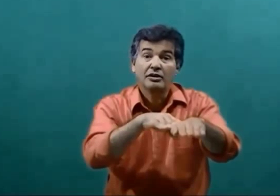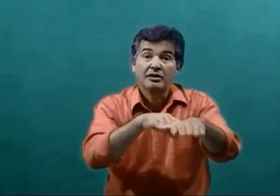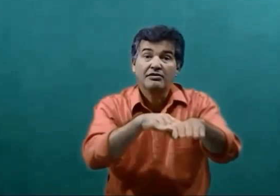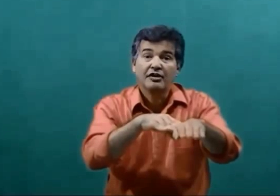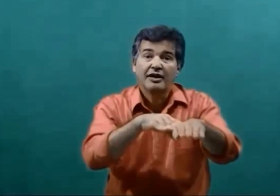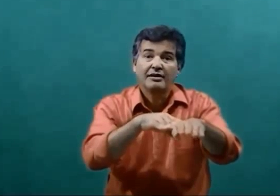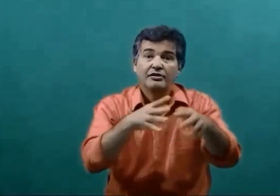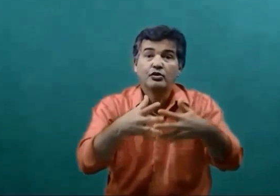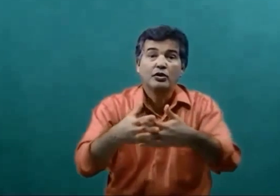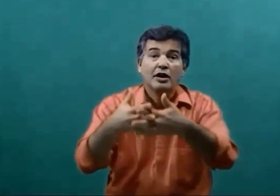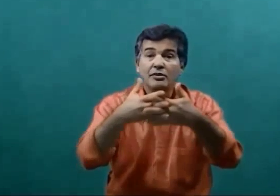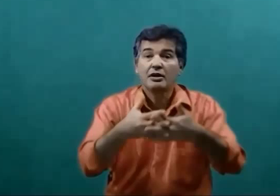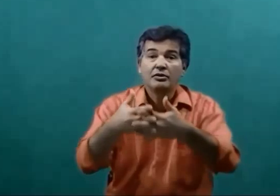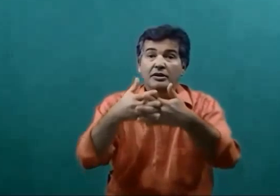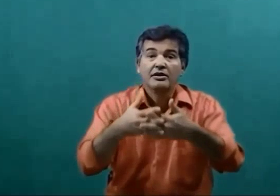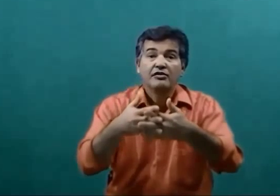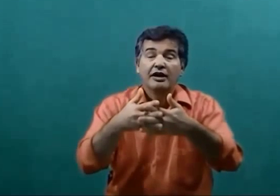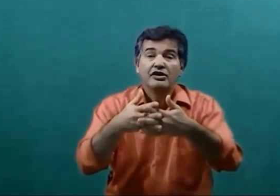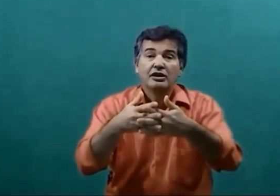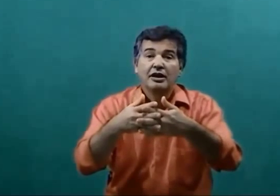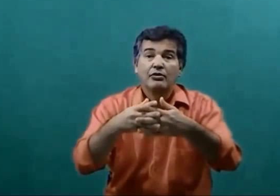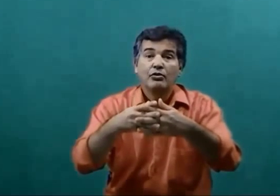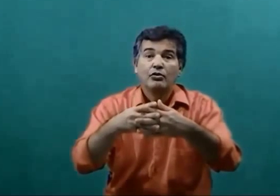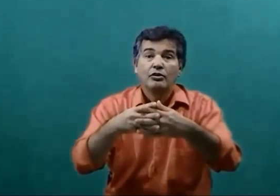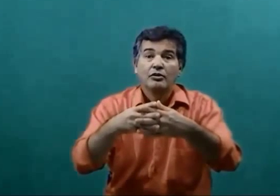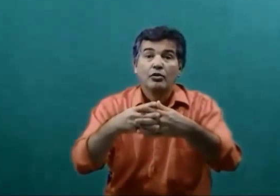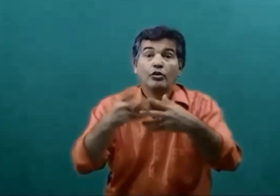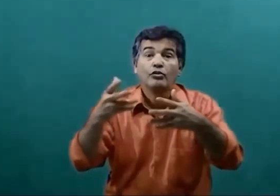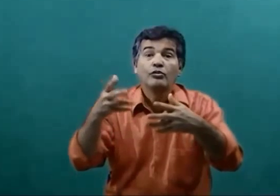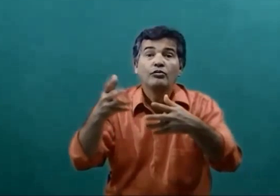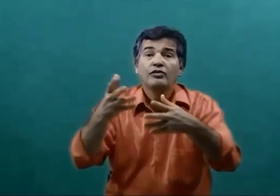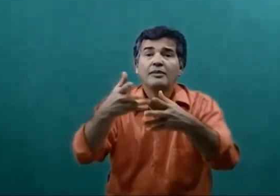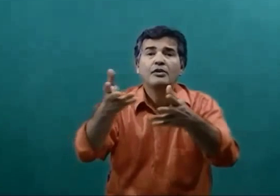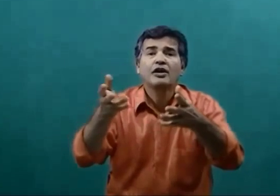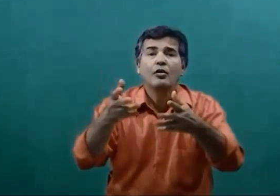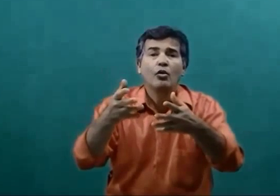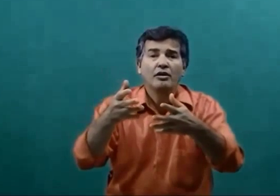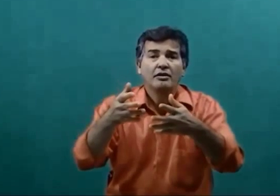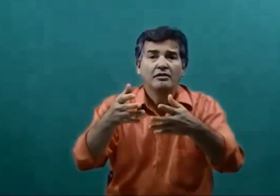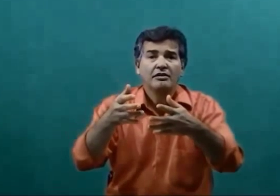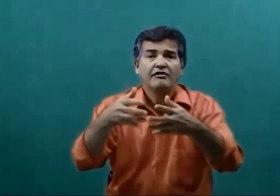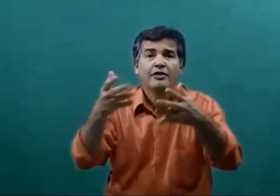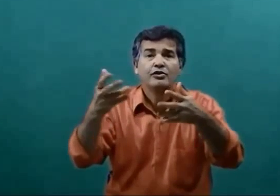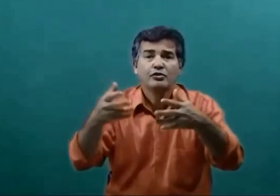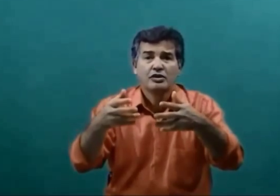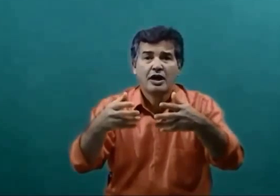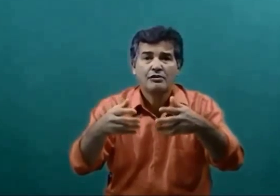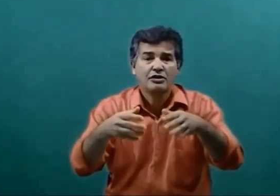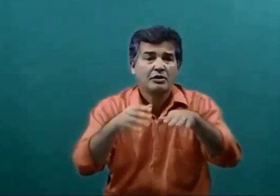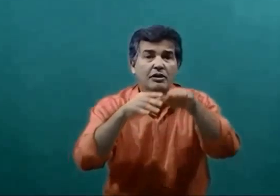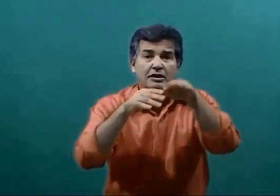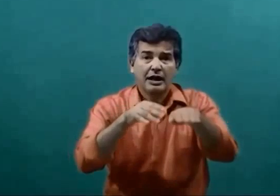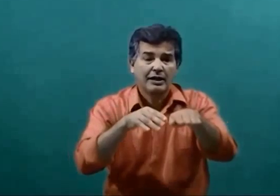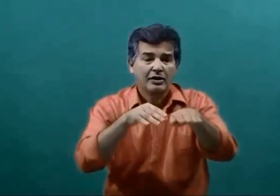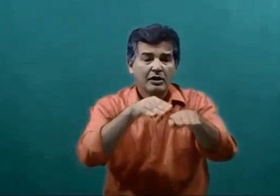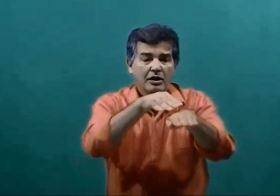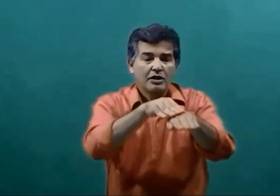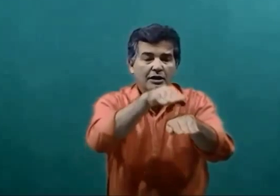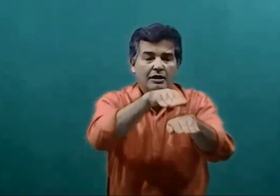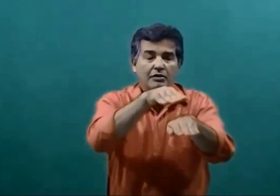que vai estar com um caminhão cegonha, que vários outros carros. Então está aqui e aí